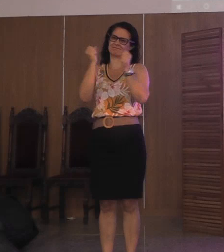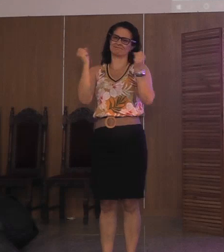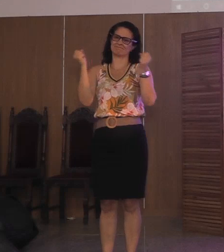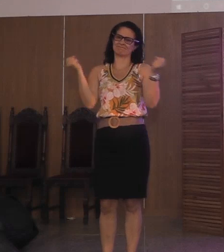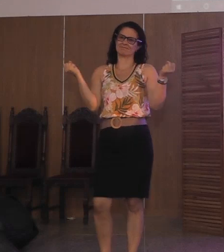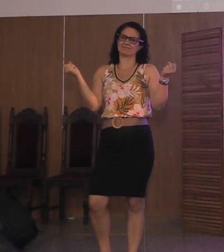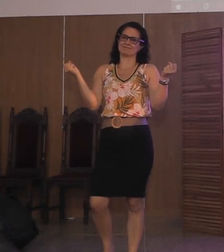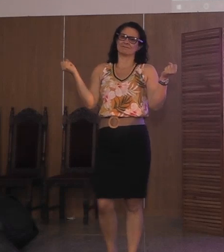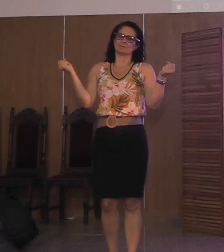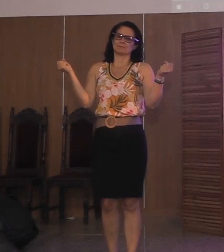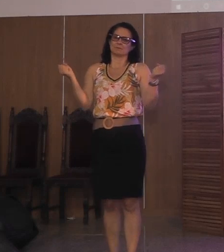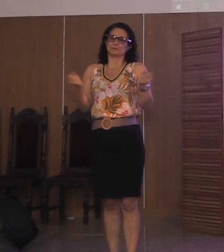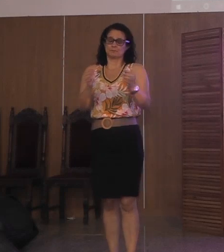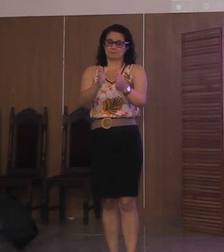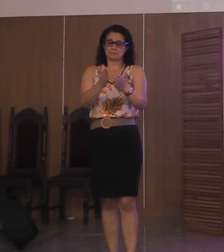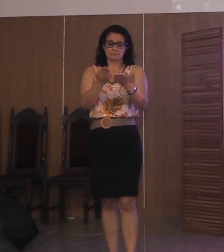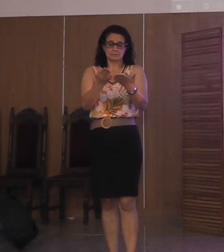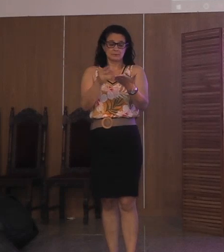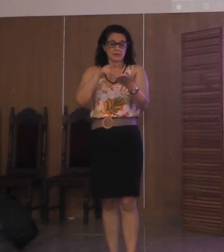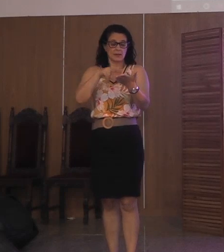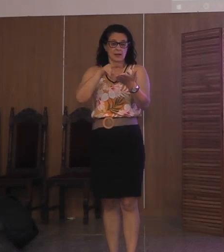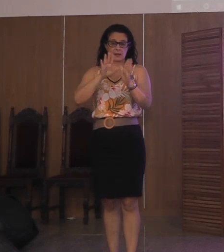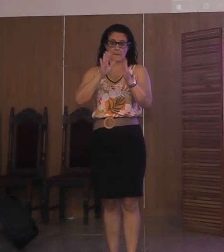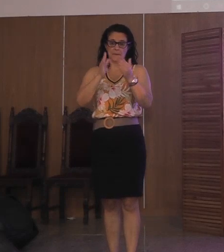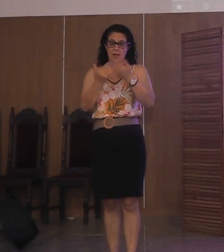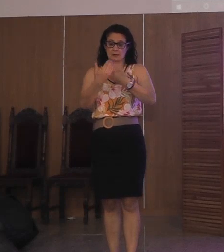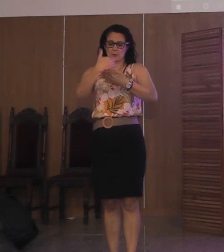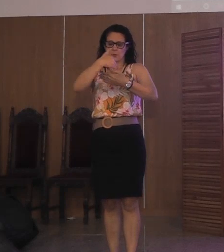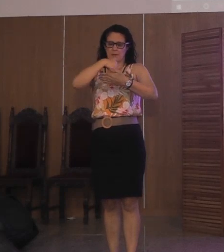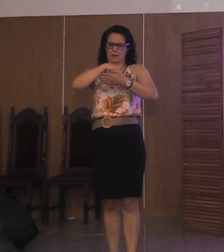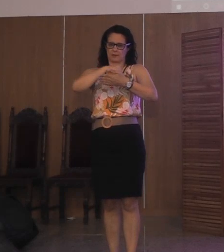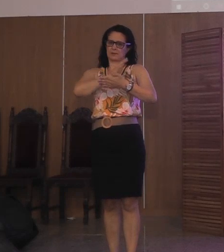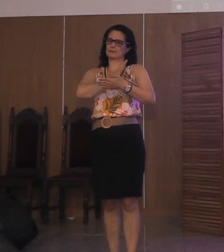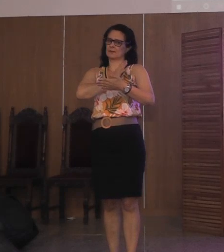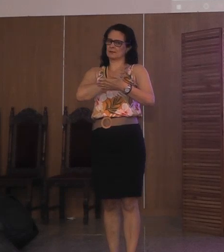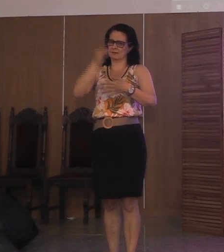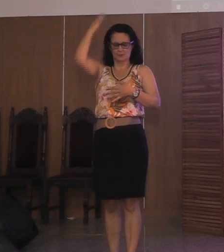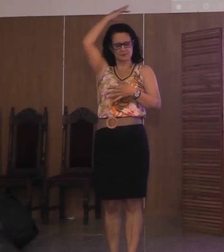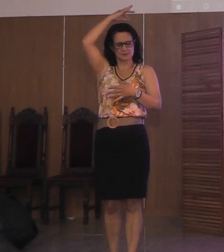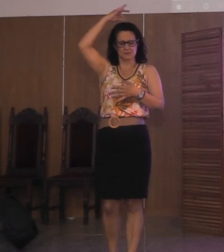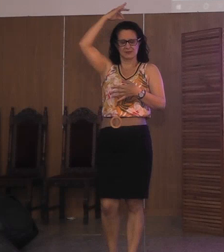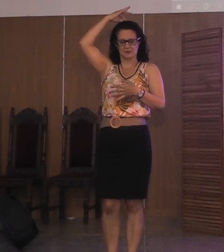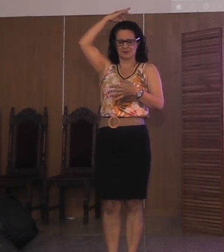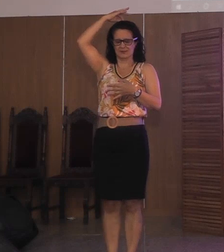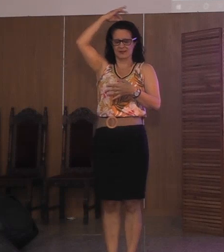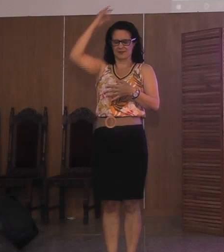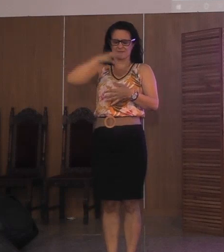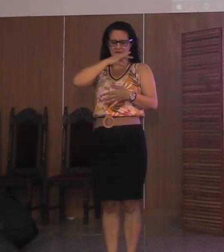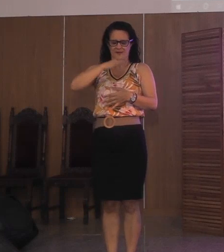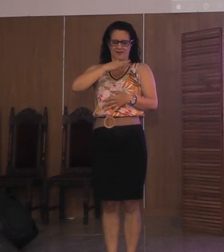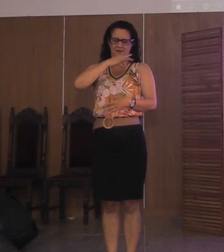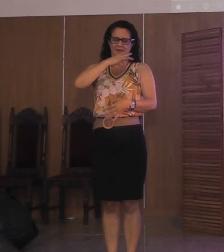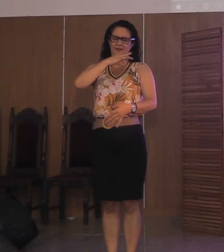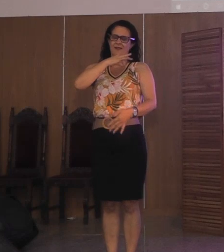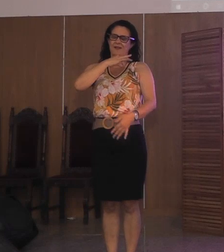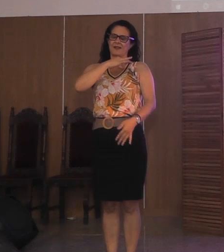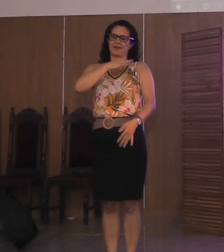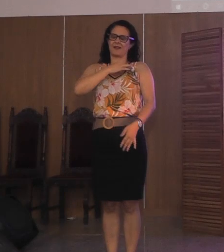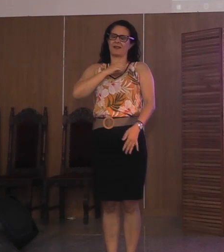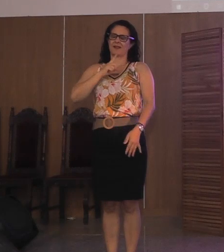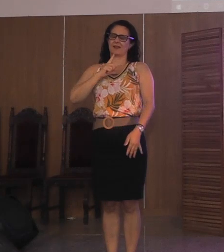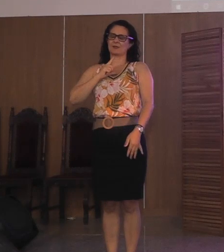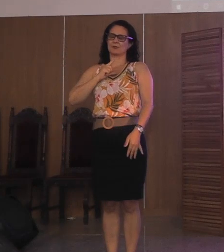Guarde a palavra no seu coração e deixe o Espírito Santo fazer o restante. Aleluia. Oh, glória a